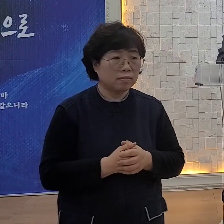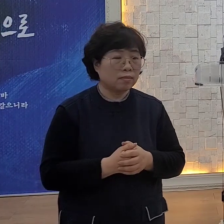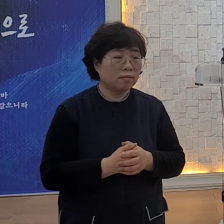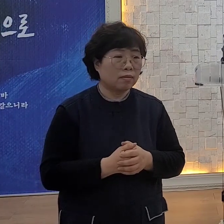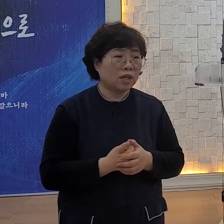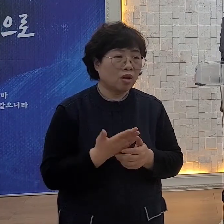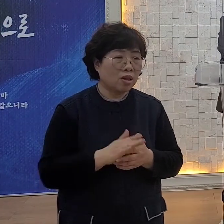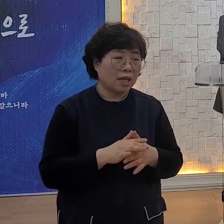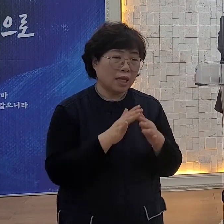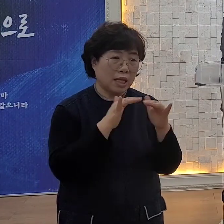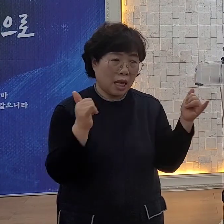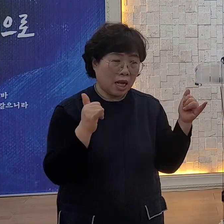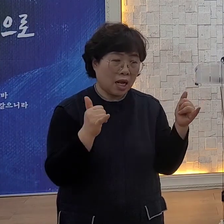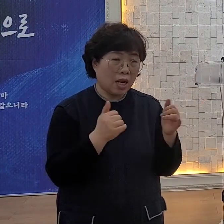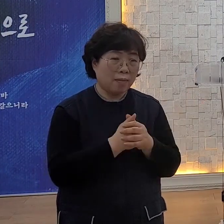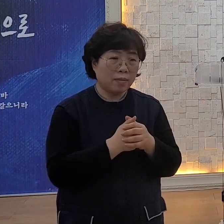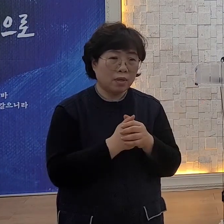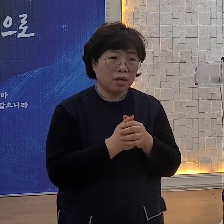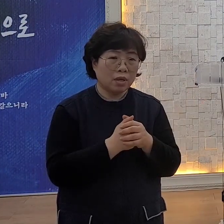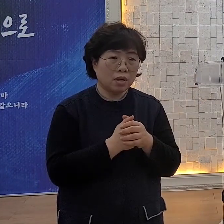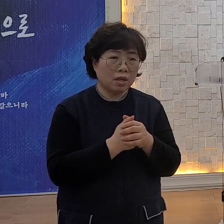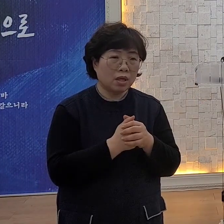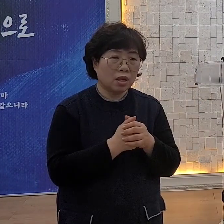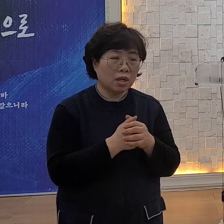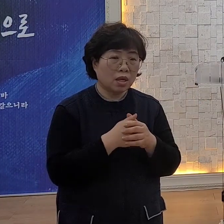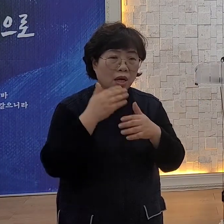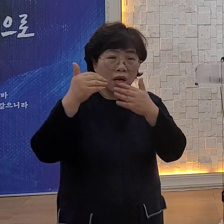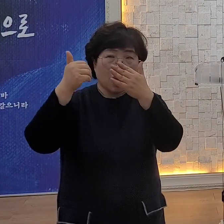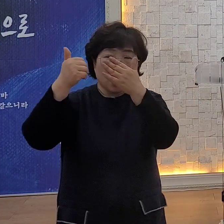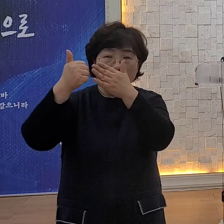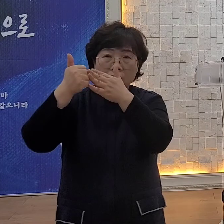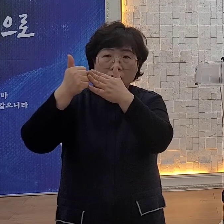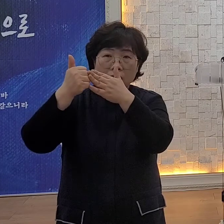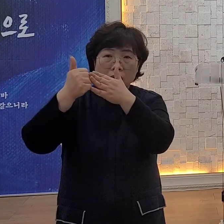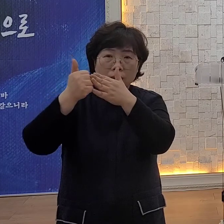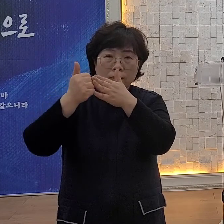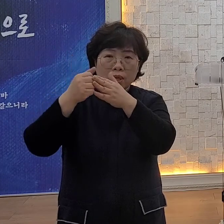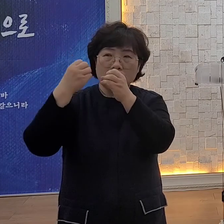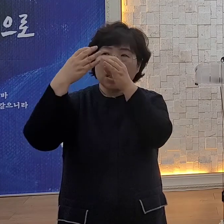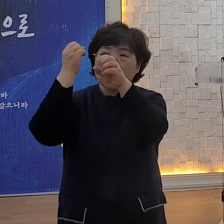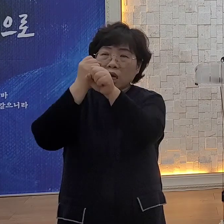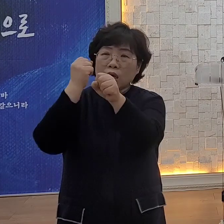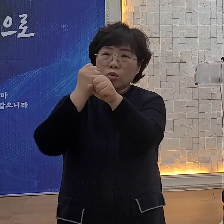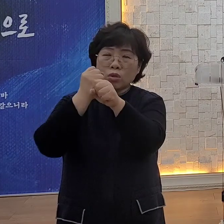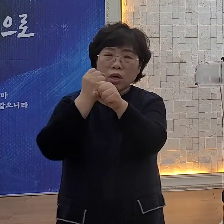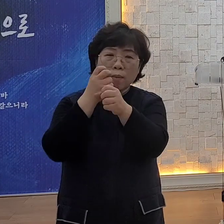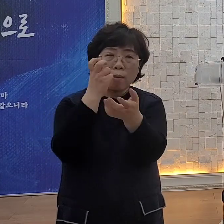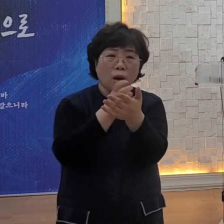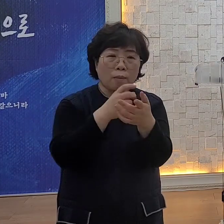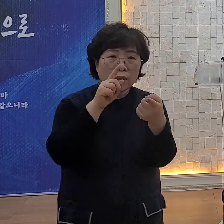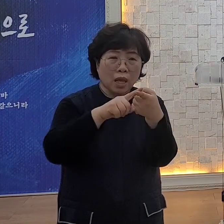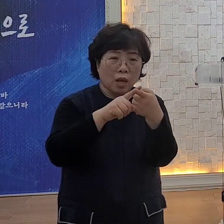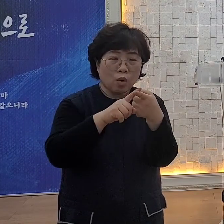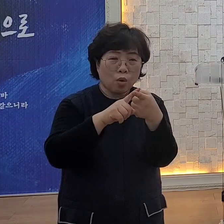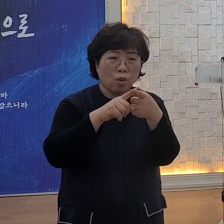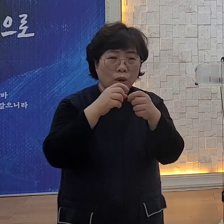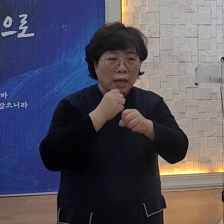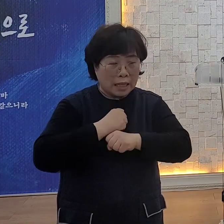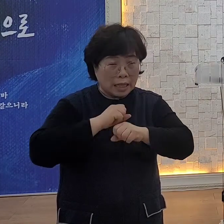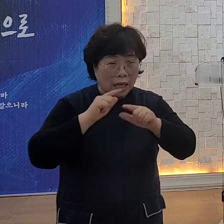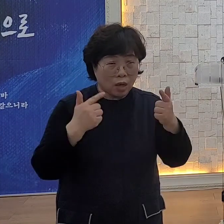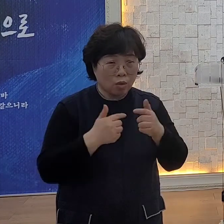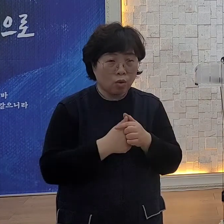그런데 사람이 하나님께서 우리를 창조하신 그 매뉴얼을 버리고 하나님을 마음에 두기 싫어하고 어떻게